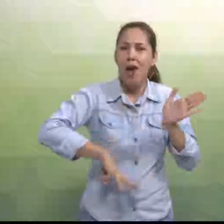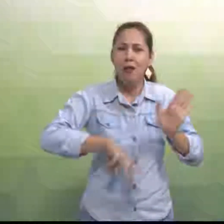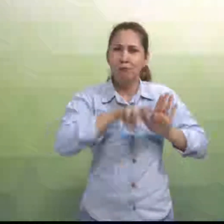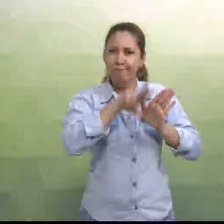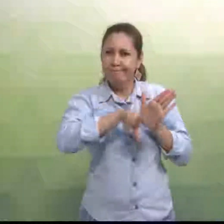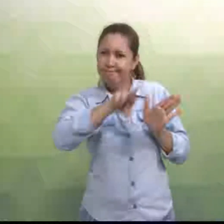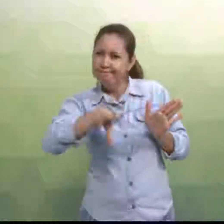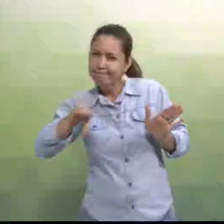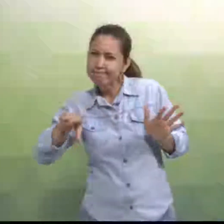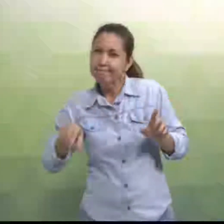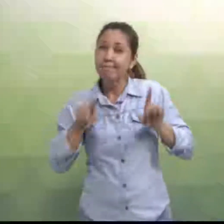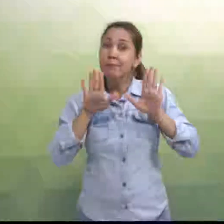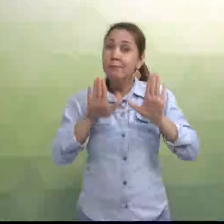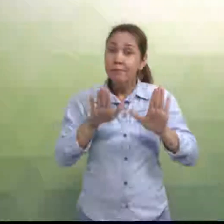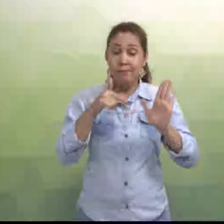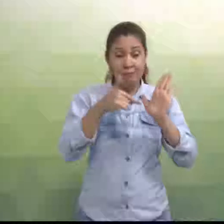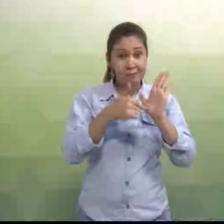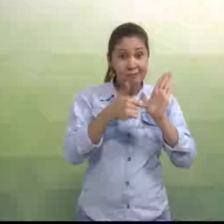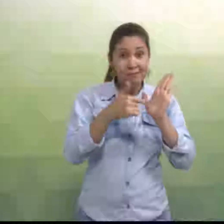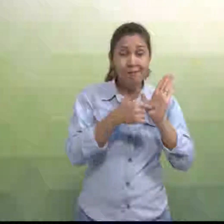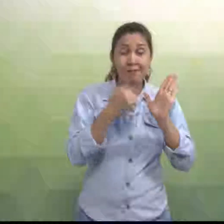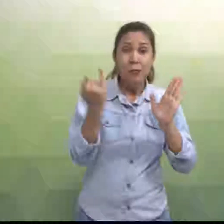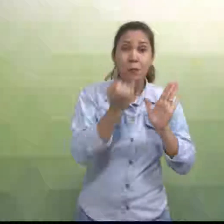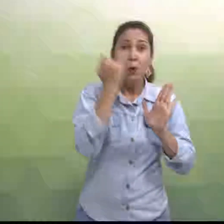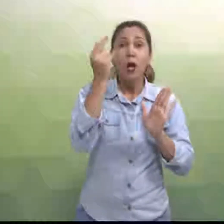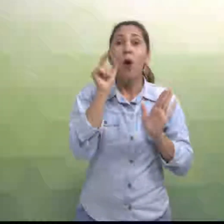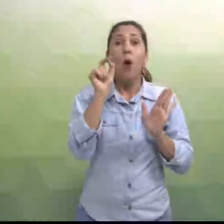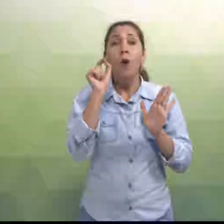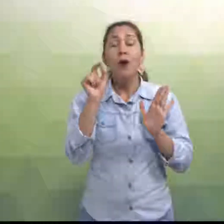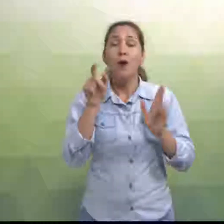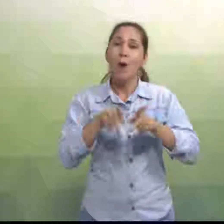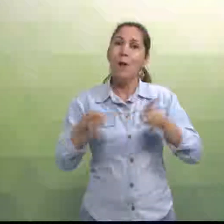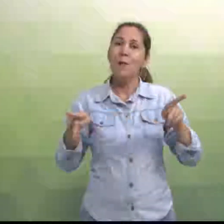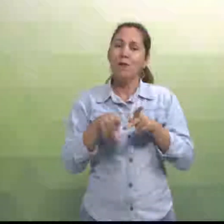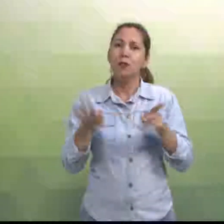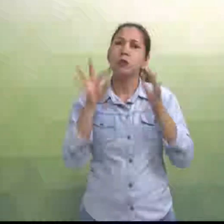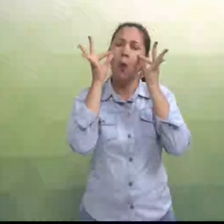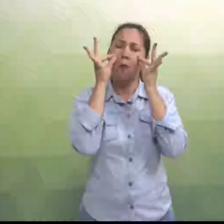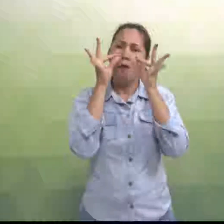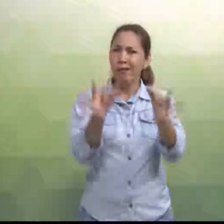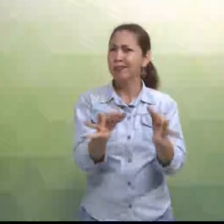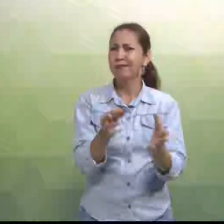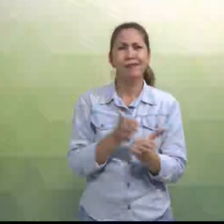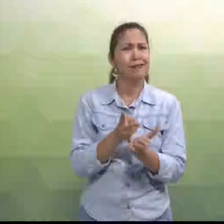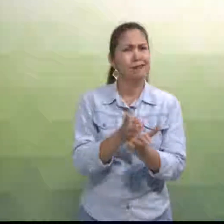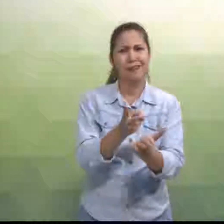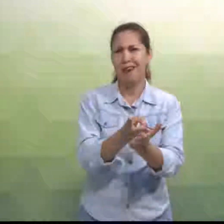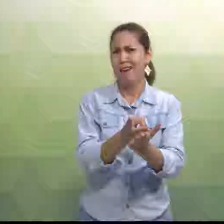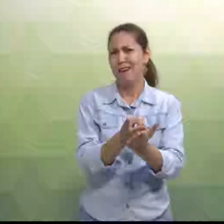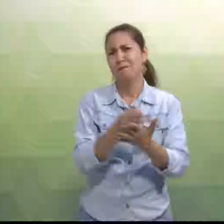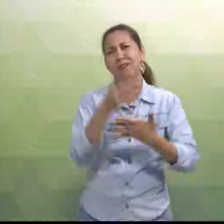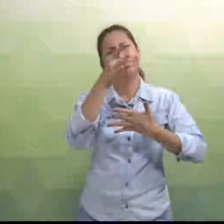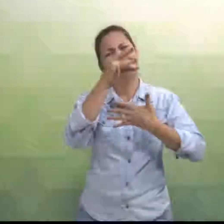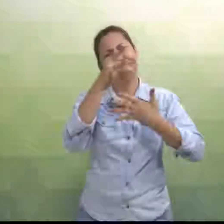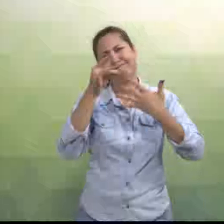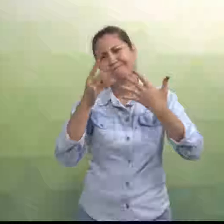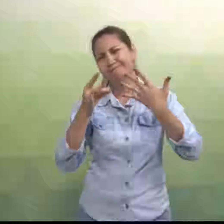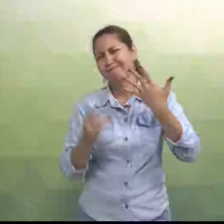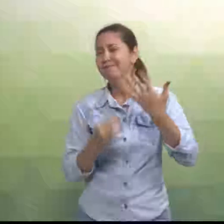temos ali várias metodologias que podem ser utilizadas. O professor deve estar sempre atento às